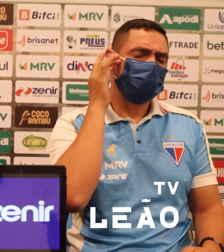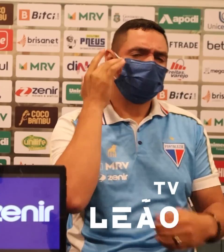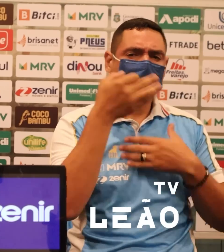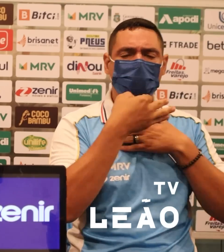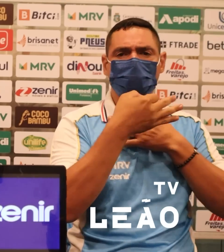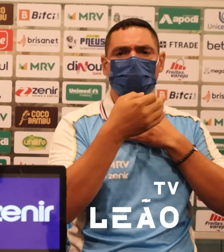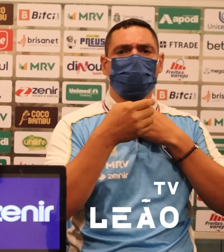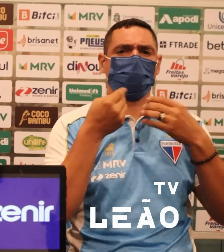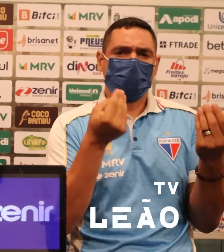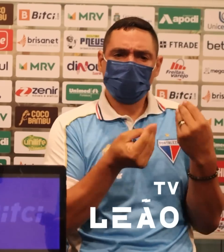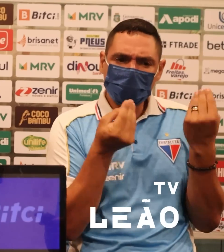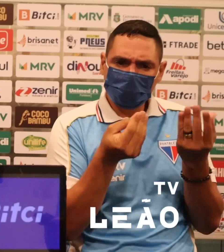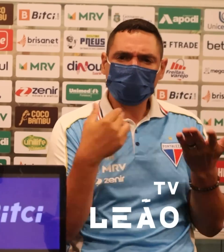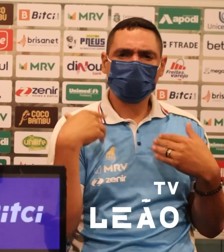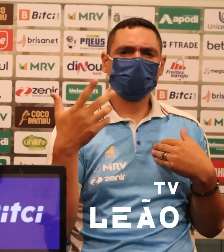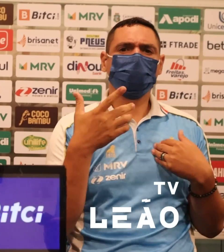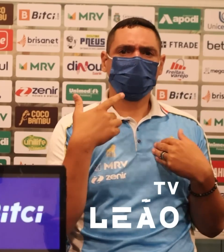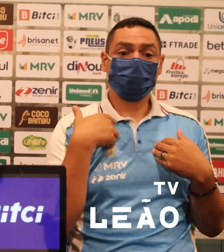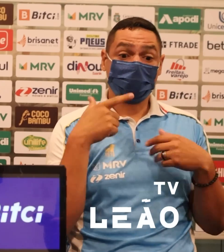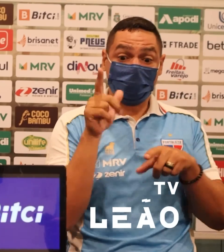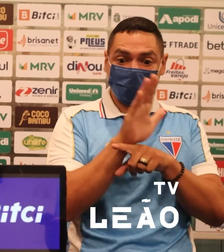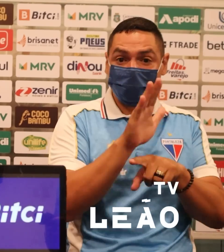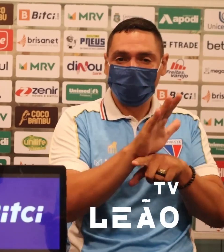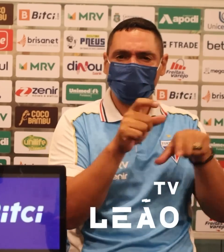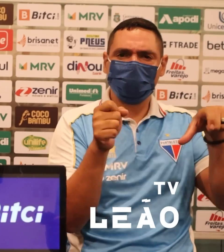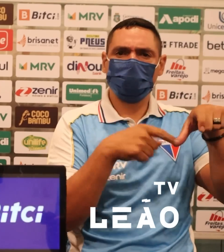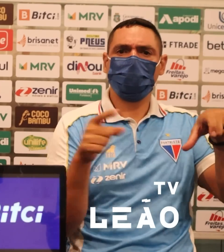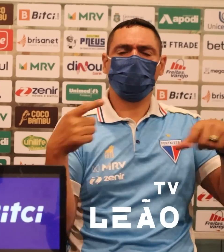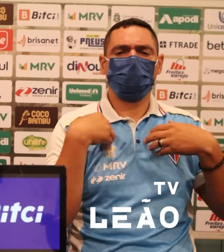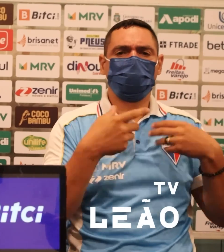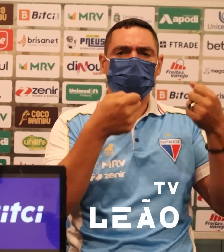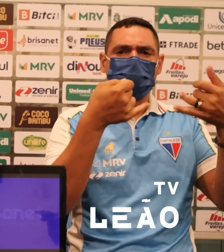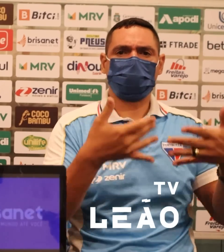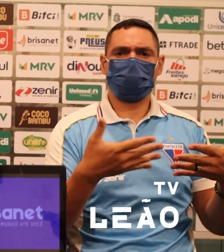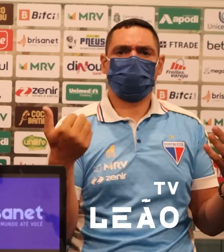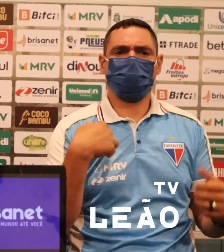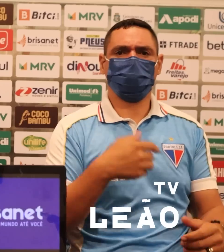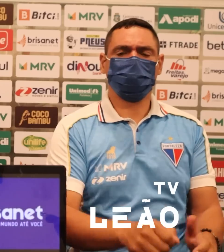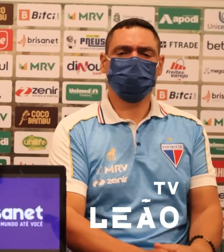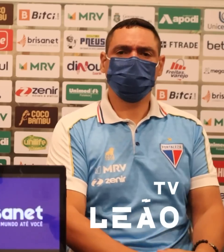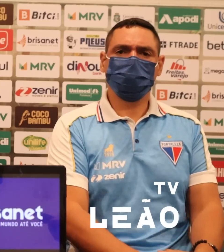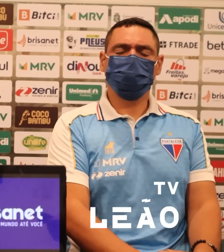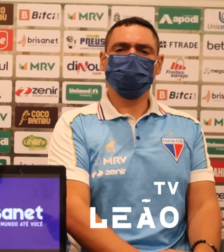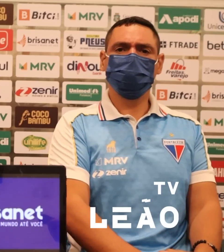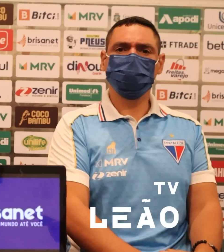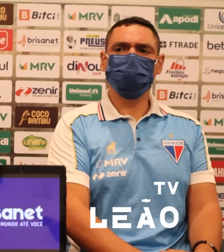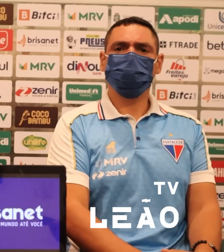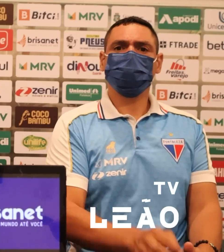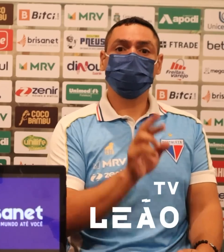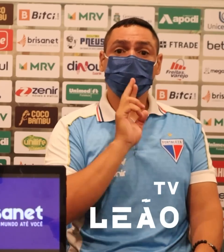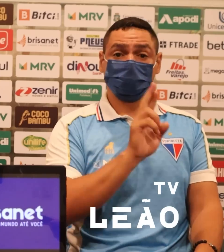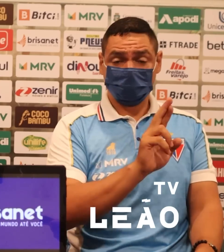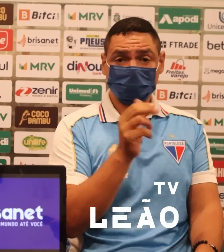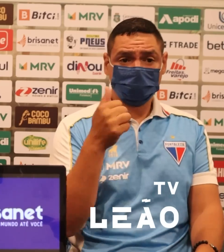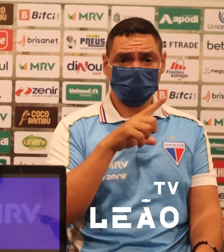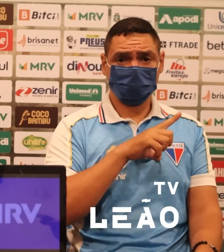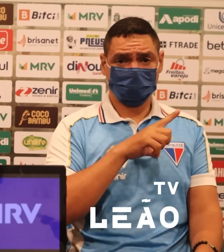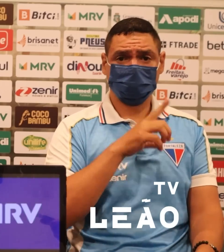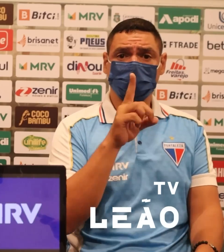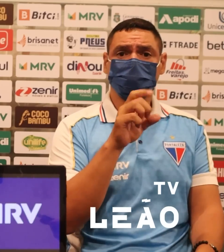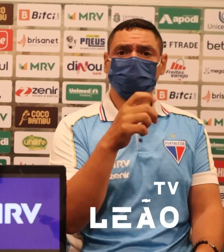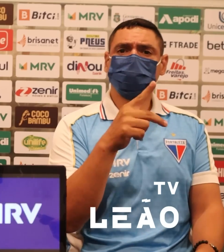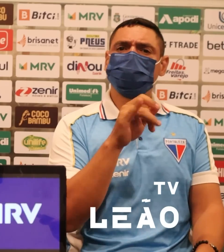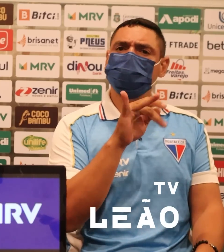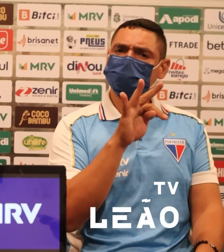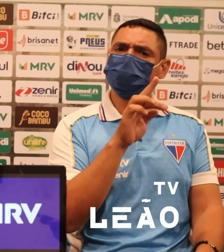da atuação? Ele deu assistência para o gol, então eles querem saber um pouco mais sobre o que você achou. Bueno, o Valentino, él viene